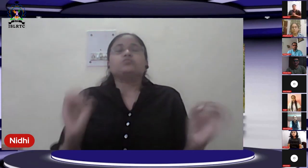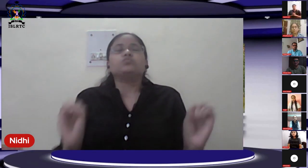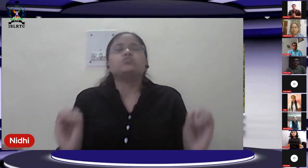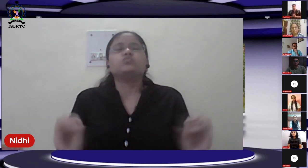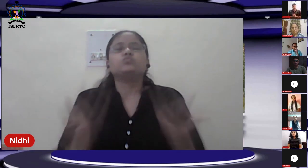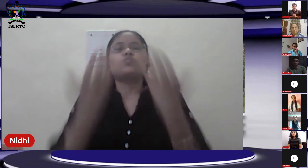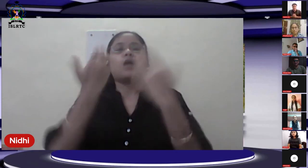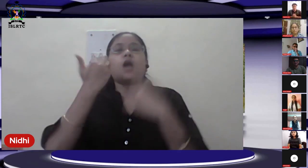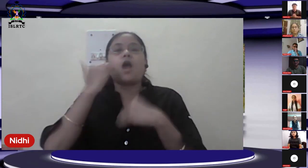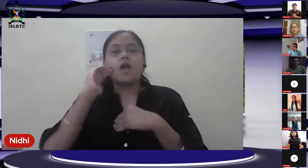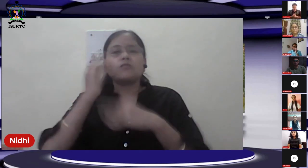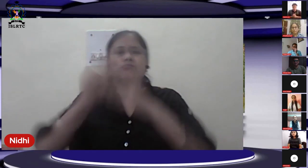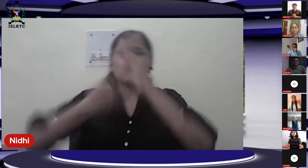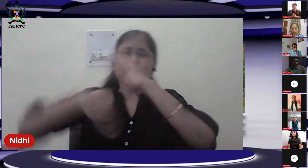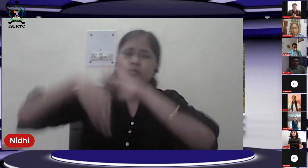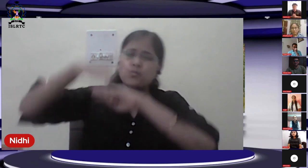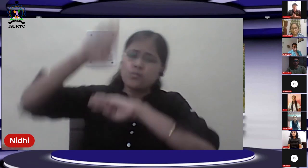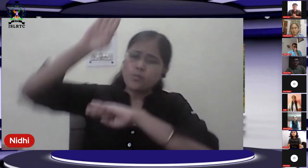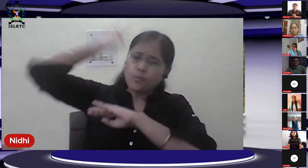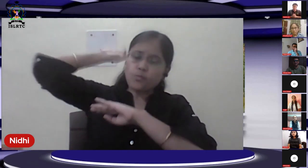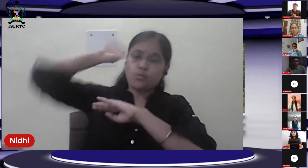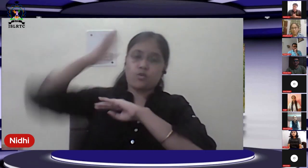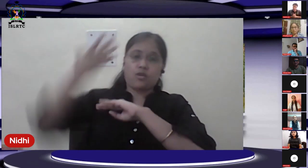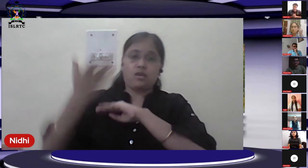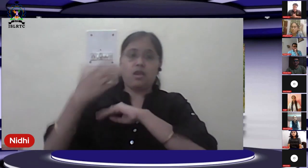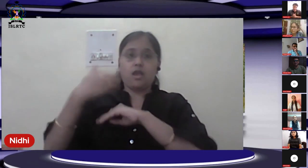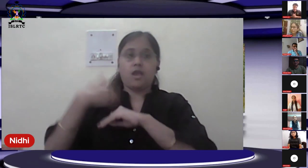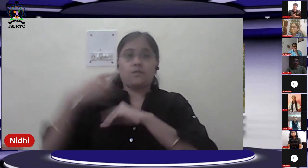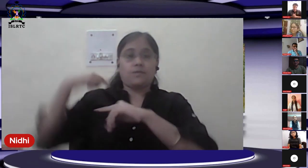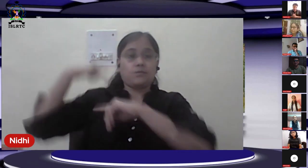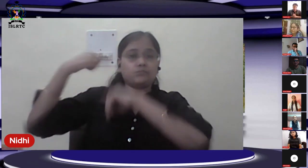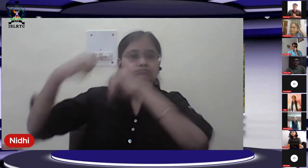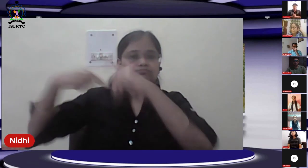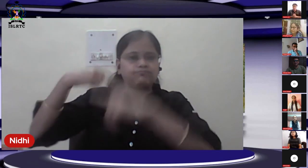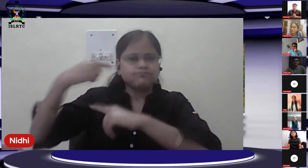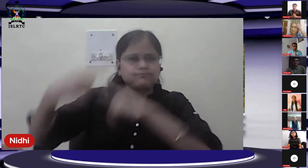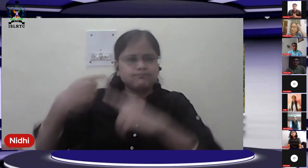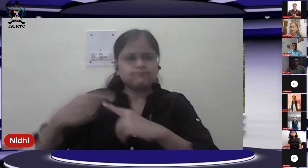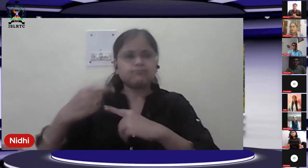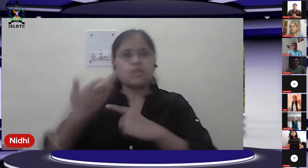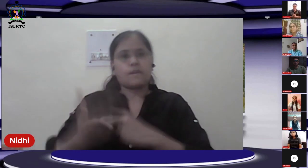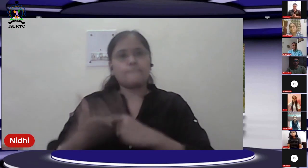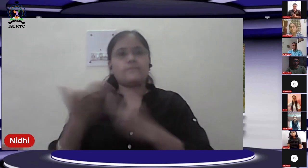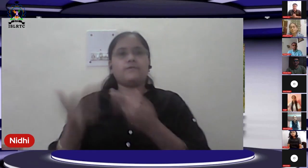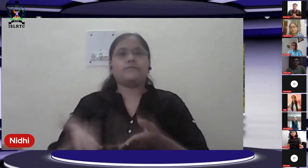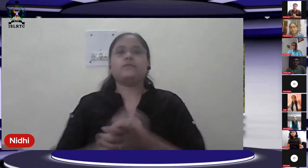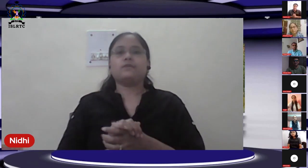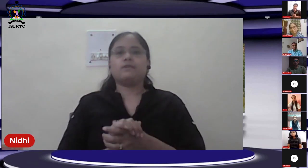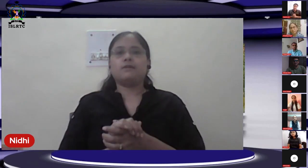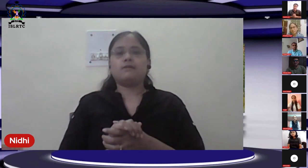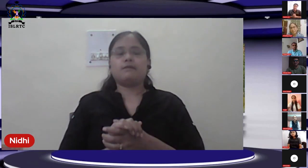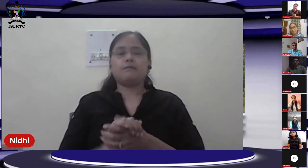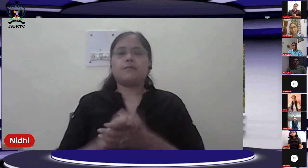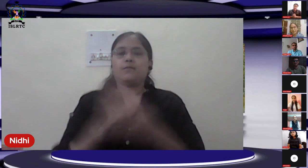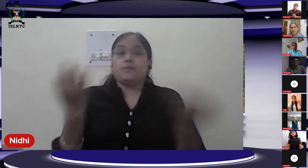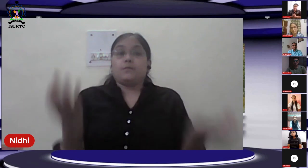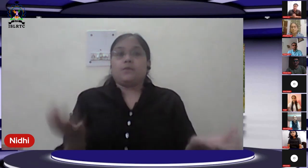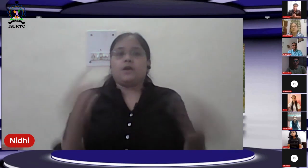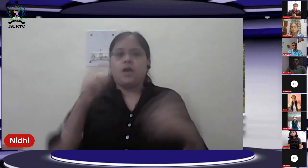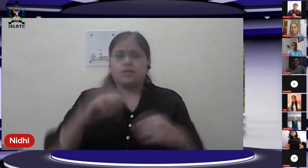बहुत प्राचीन हमारी संस्कृति का हिस्सा रहा है। तो योगा को हम ये नहीं बता सकते हैं कि ये अभी शुरू हुआ है तब, ये बहुत हमारी